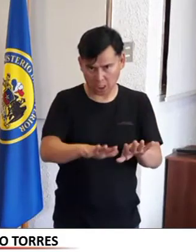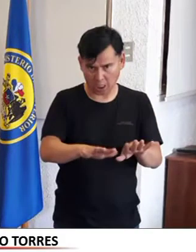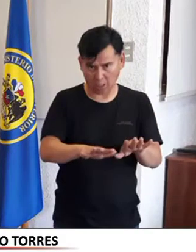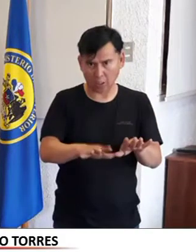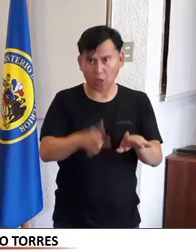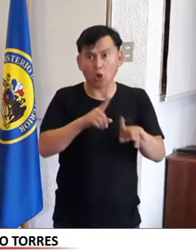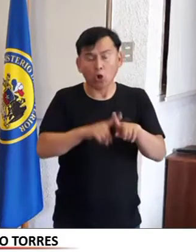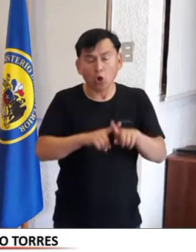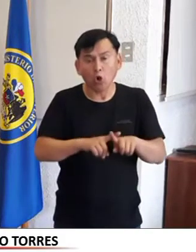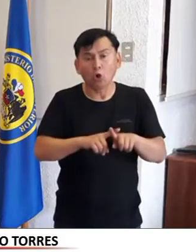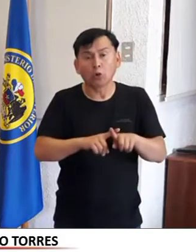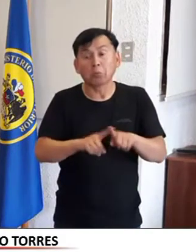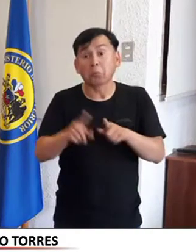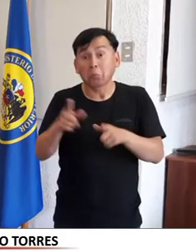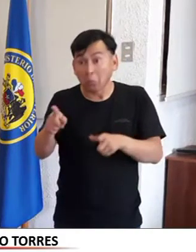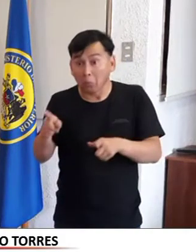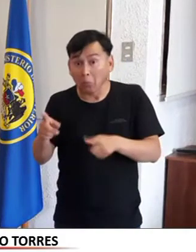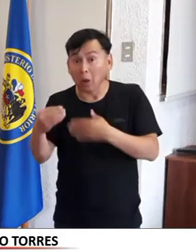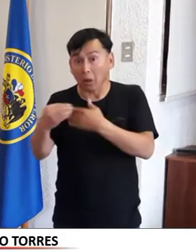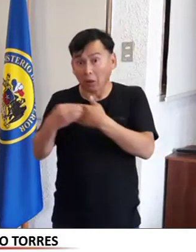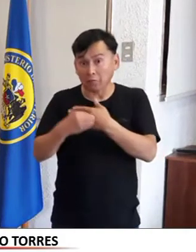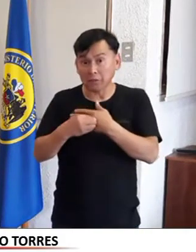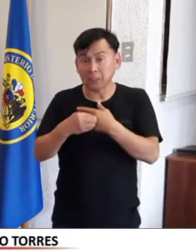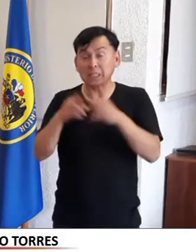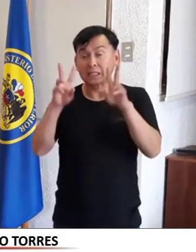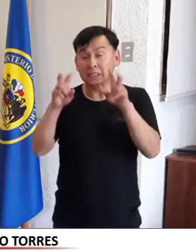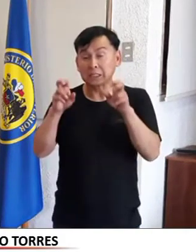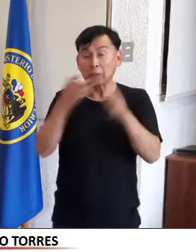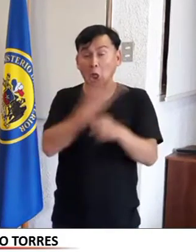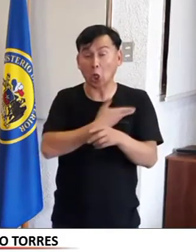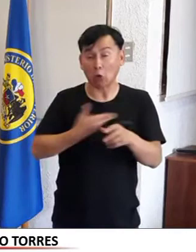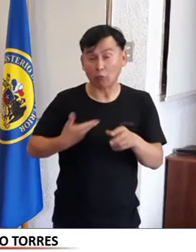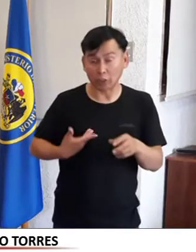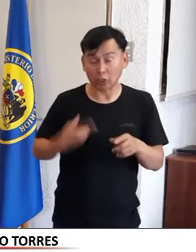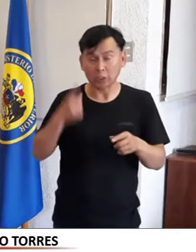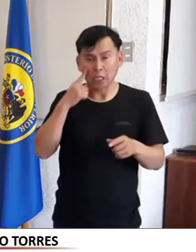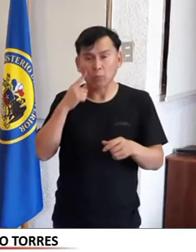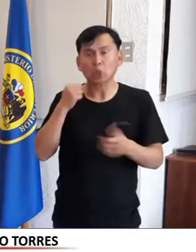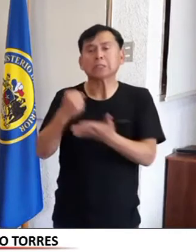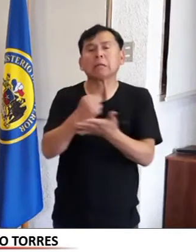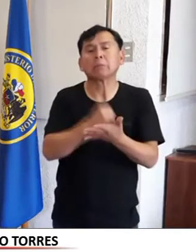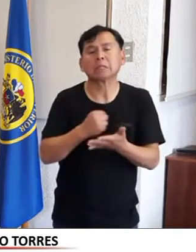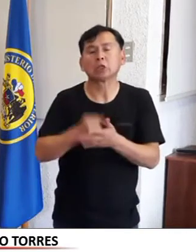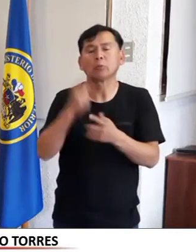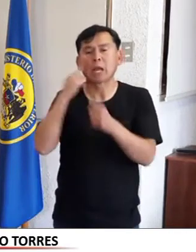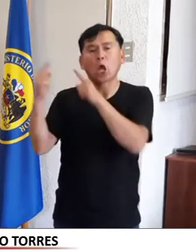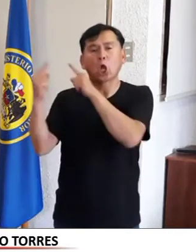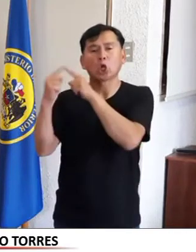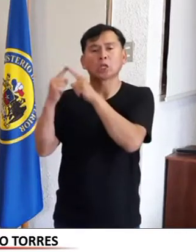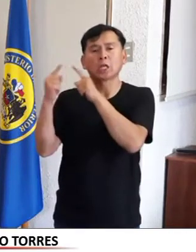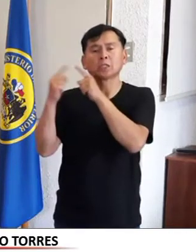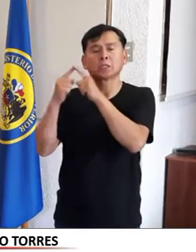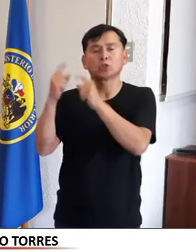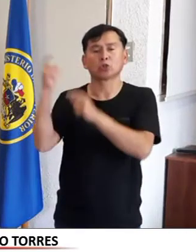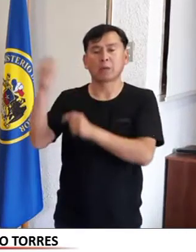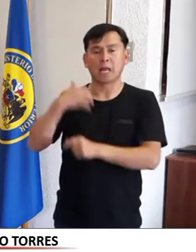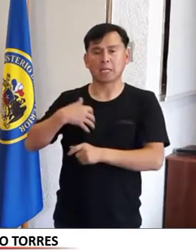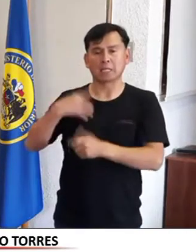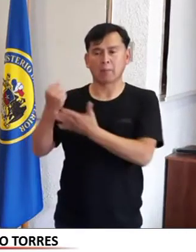No obstante, al tomar conocimiento, a través de Seremi de Gobierno, se están realizando la gestión y los contactos con el